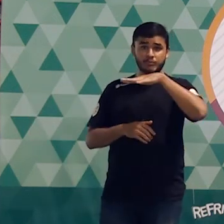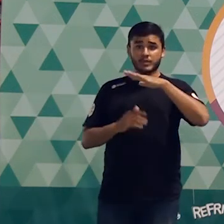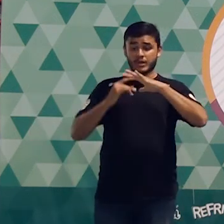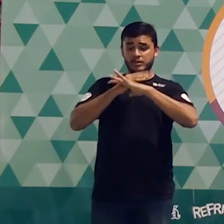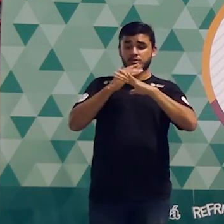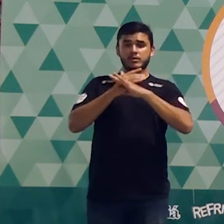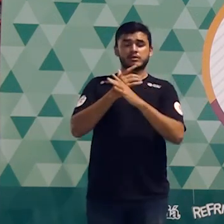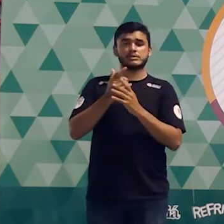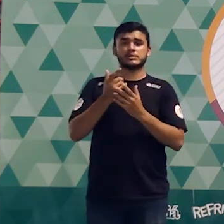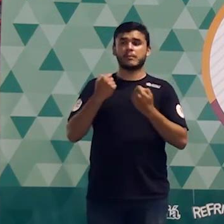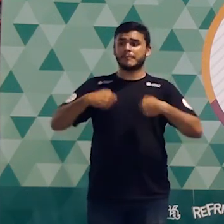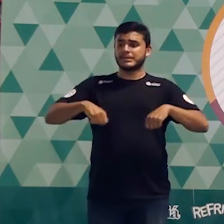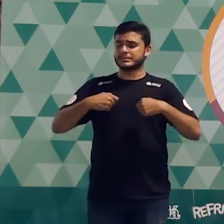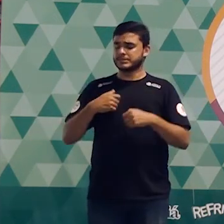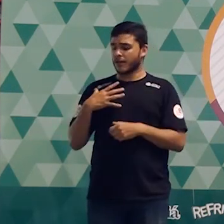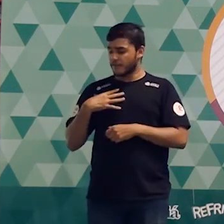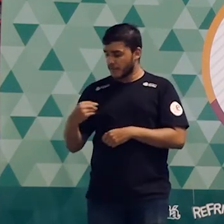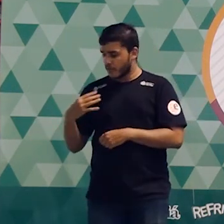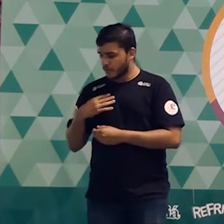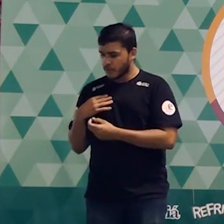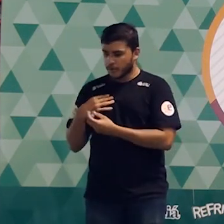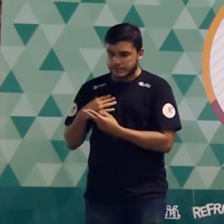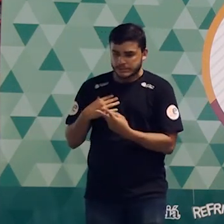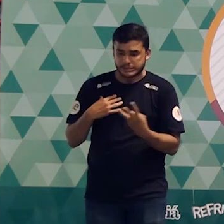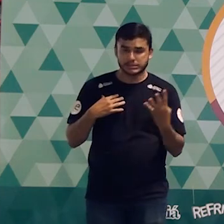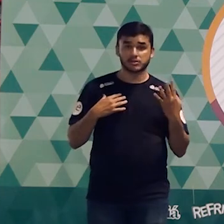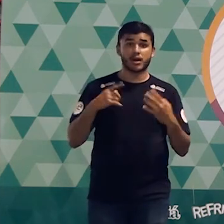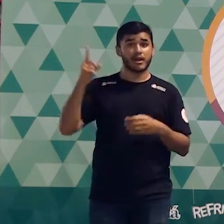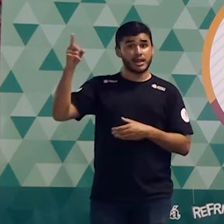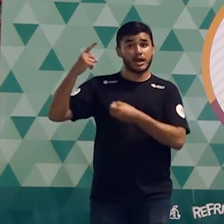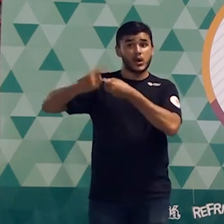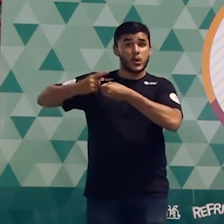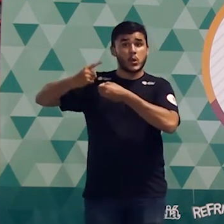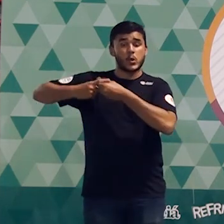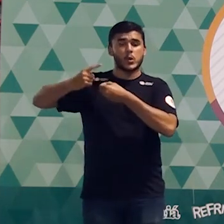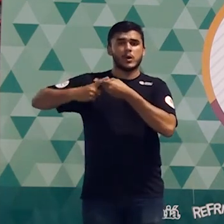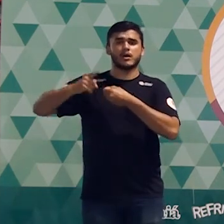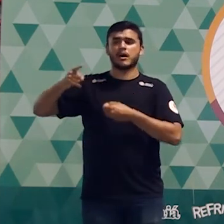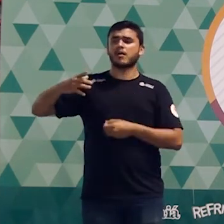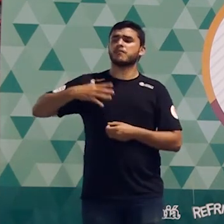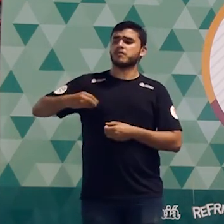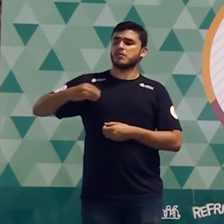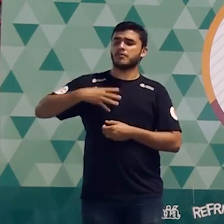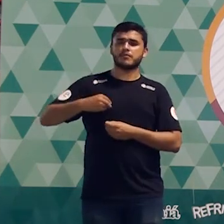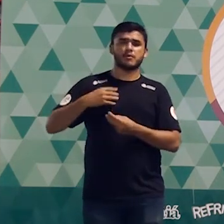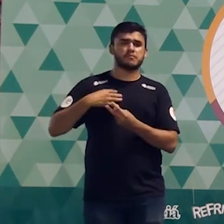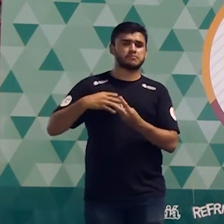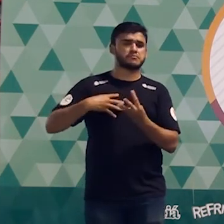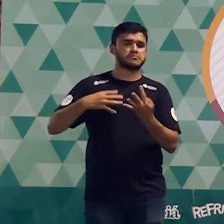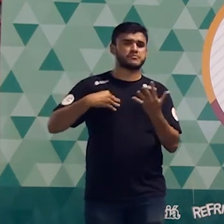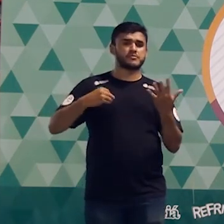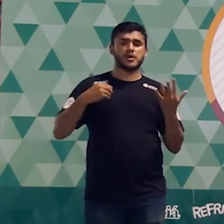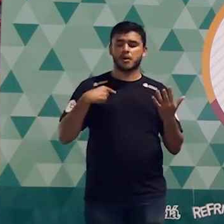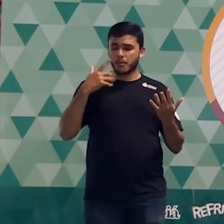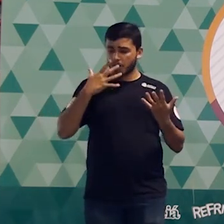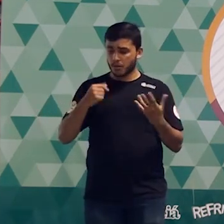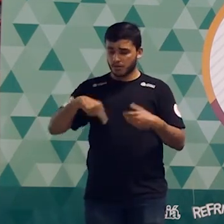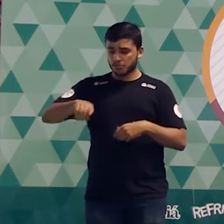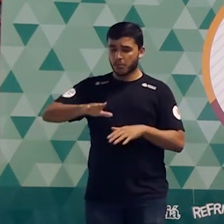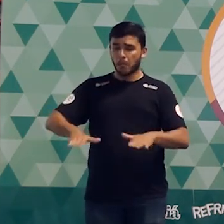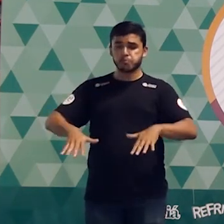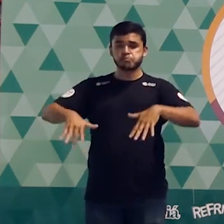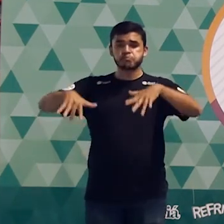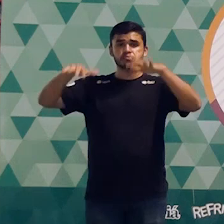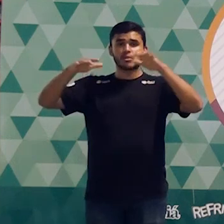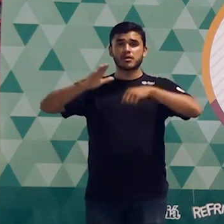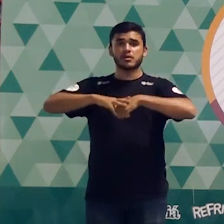cidade obriga as pessoas a terem poucos filhos. No sertão, meu amigo, no interior, filho é mão de obra, amigo. Quanto mais meninos você tem,